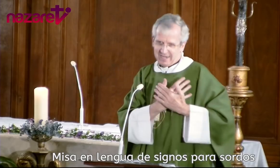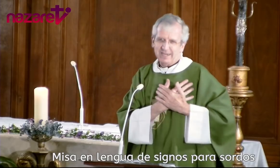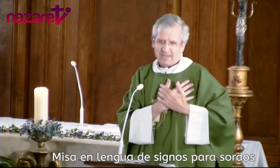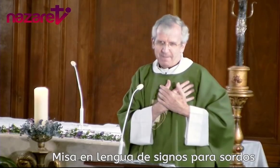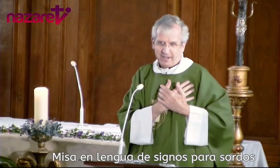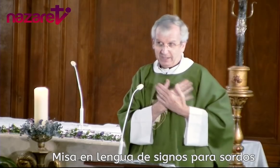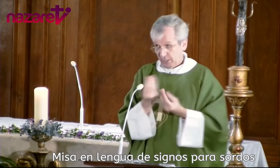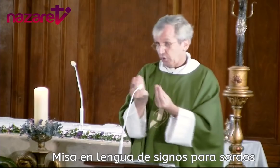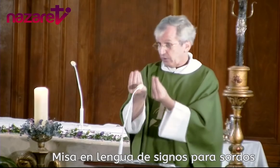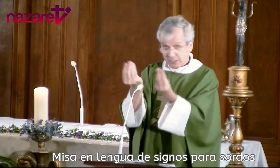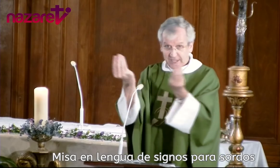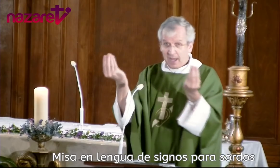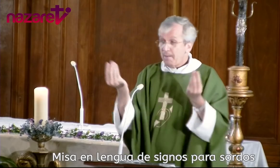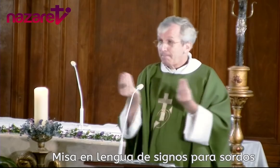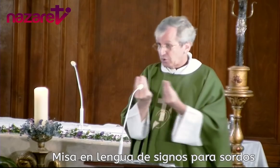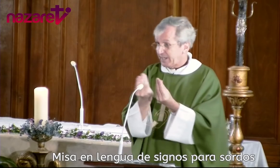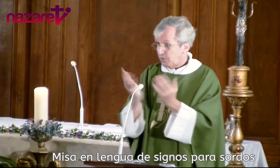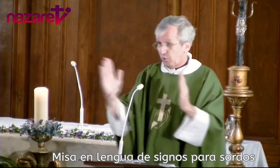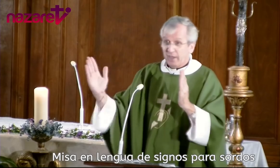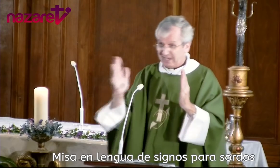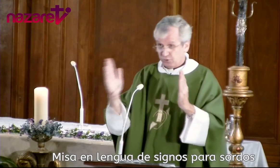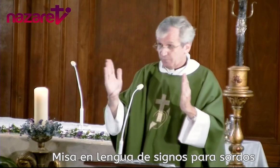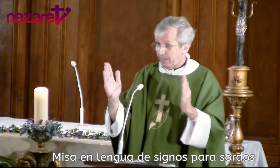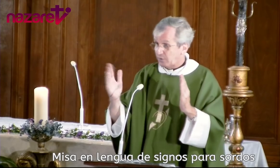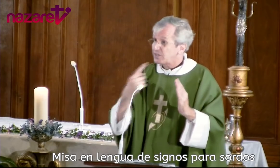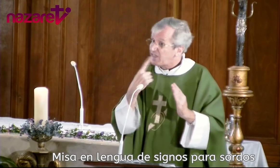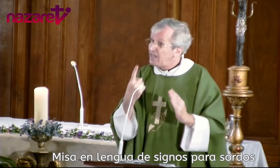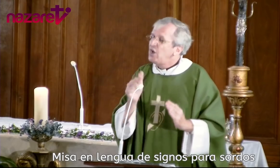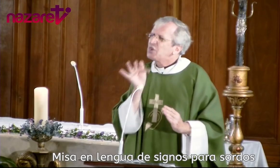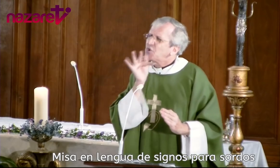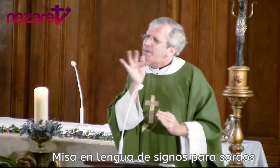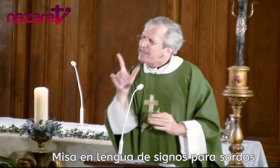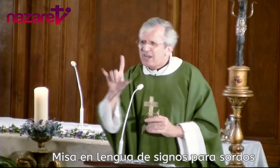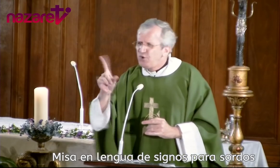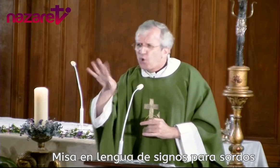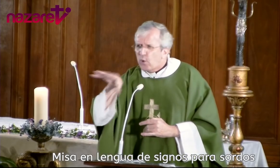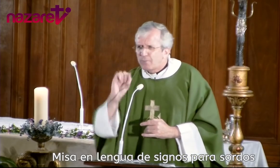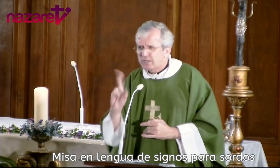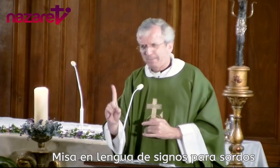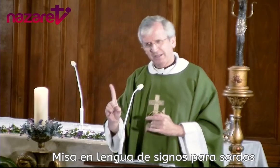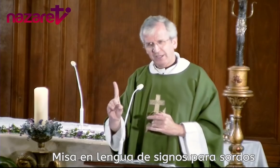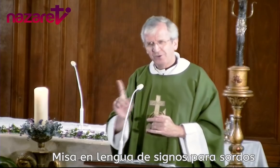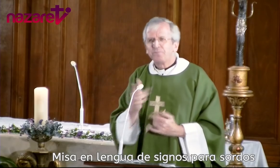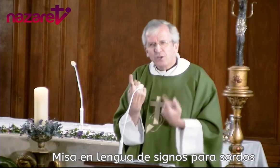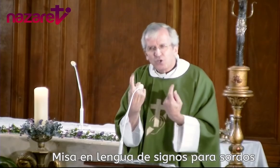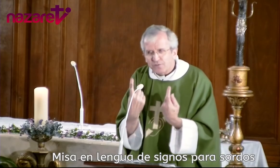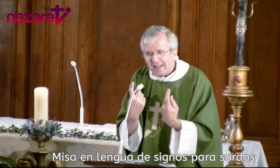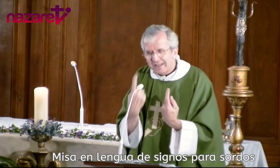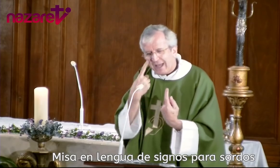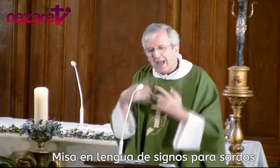la de amar. Y lo que nos está mostrando estos momentos, es decir, todavía no lo hemos aprendido. Nos falta acabar